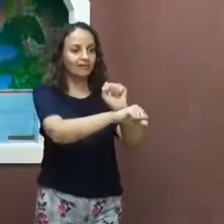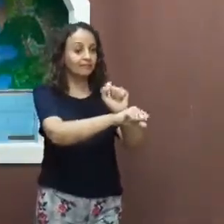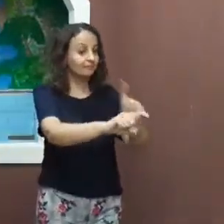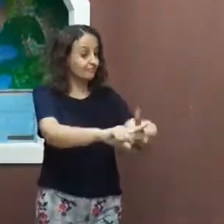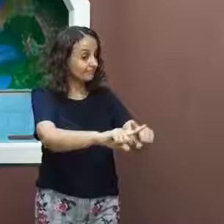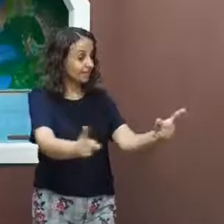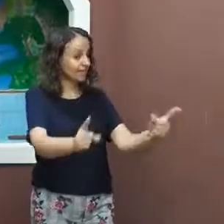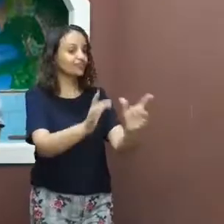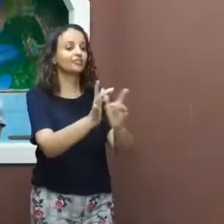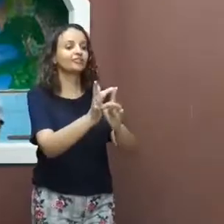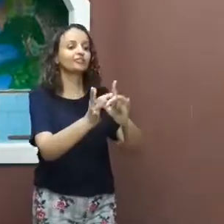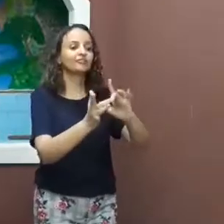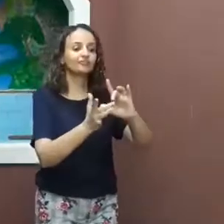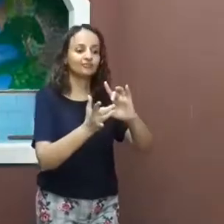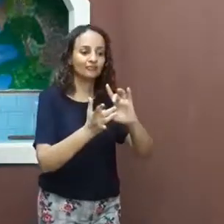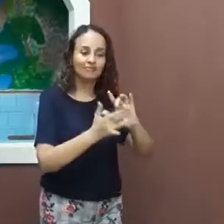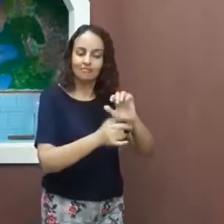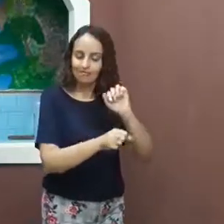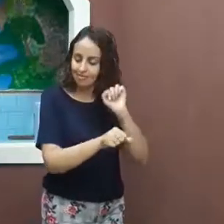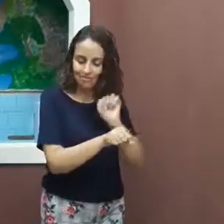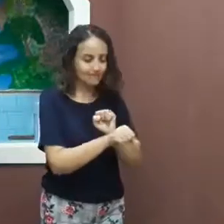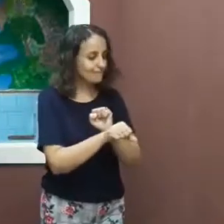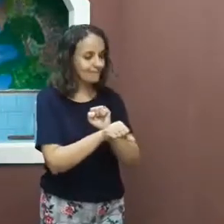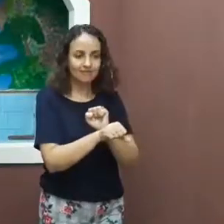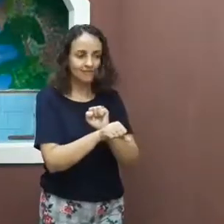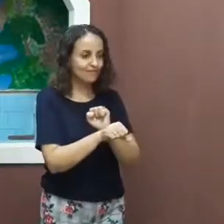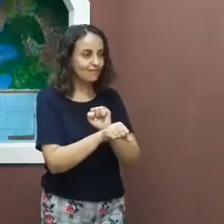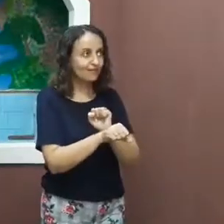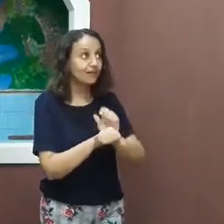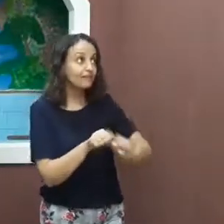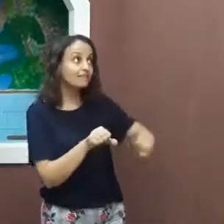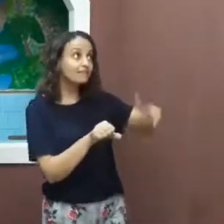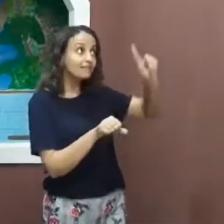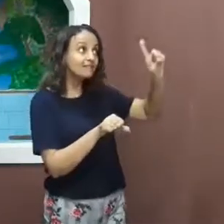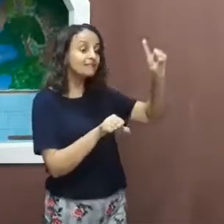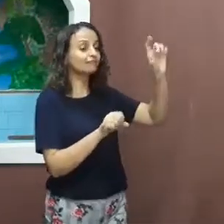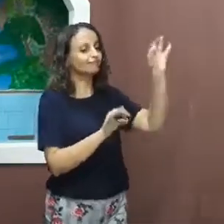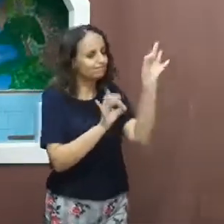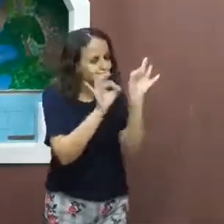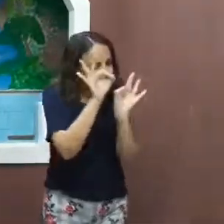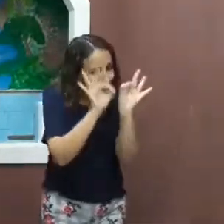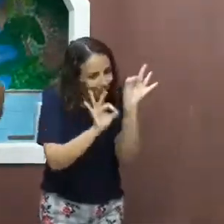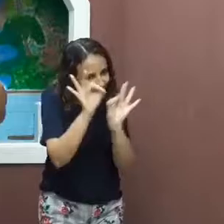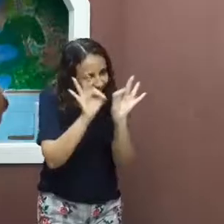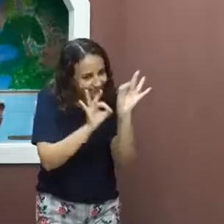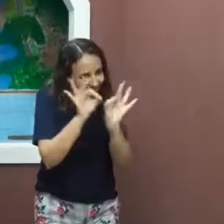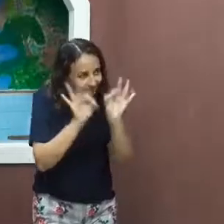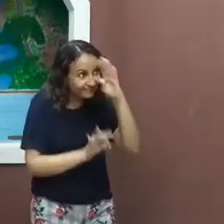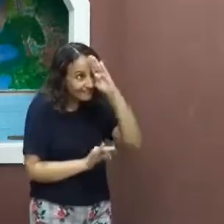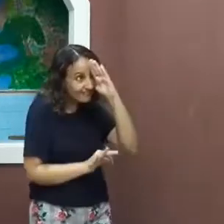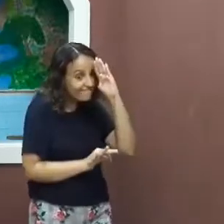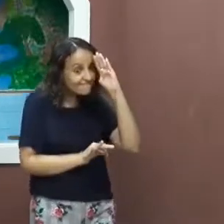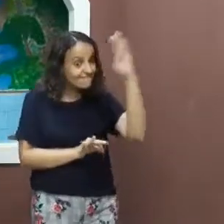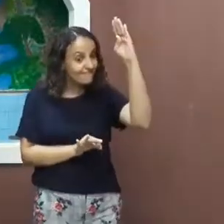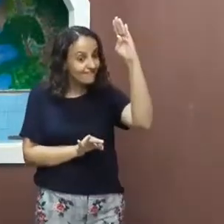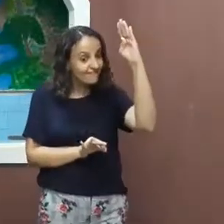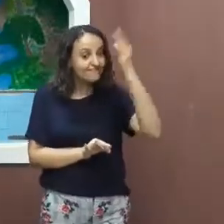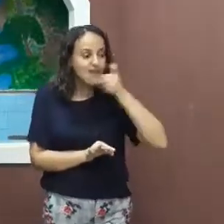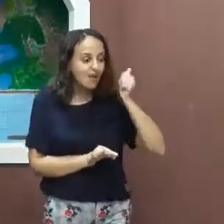Senhor, maior era o plano de Deus, e glória a Deus por isso nós cultuamos ao Senhor, do que as